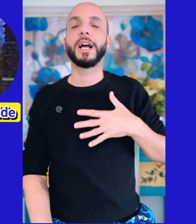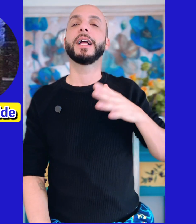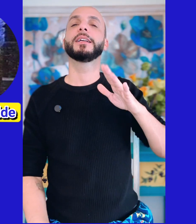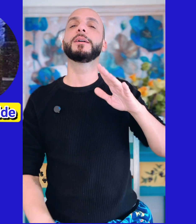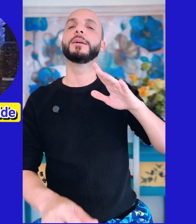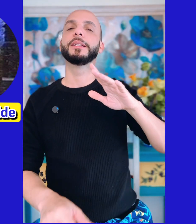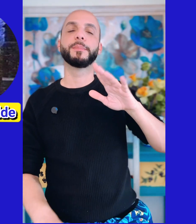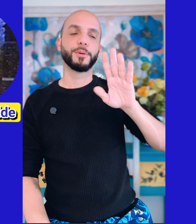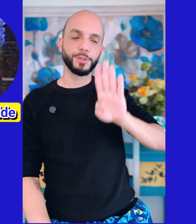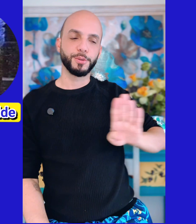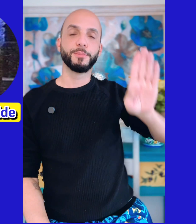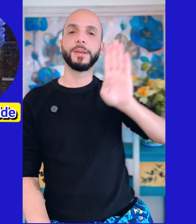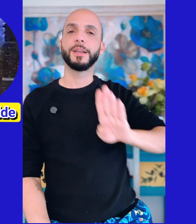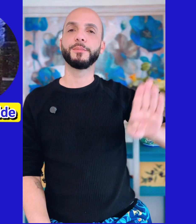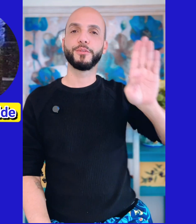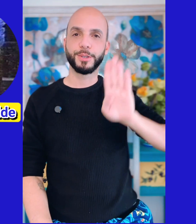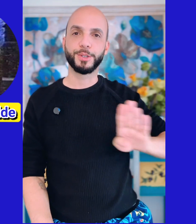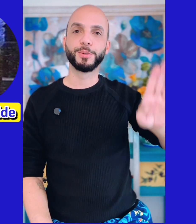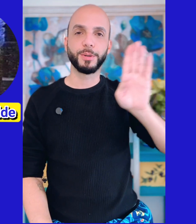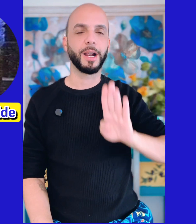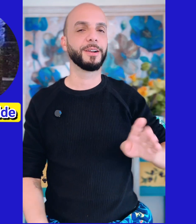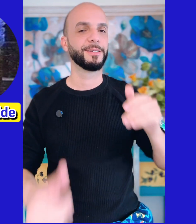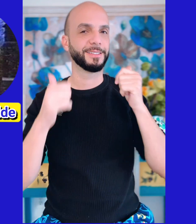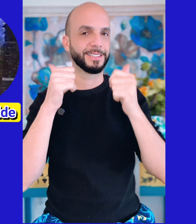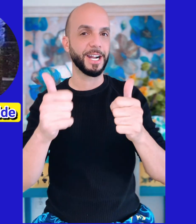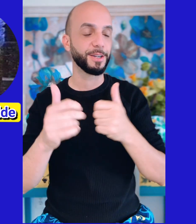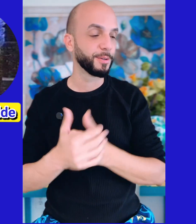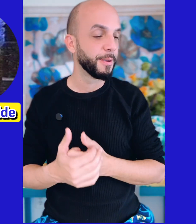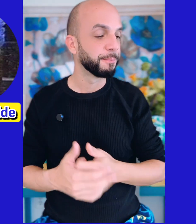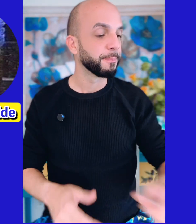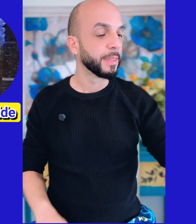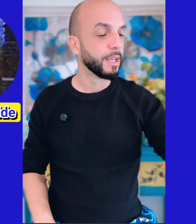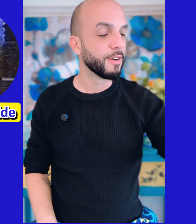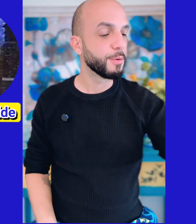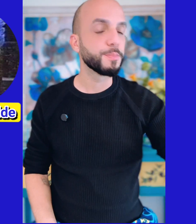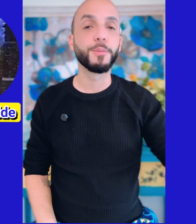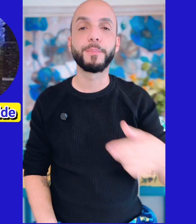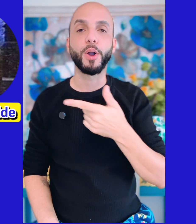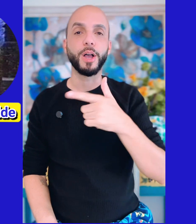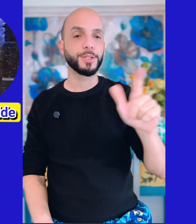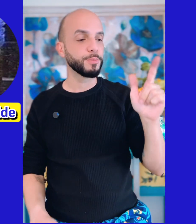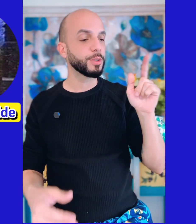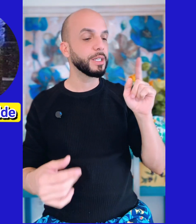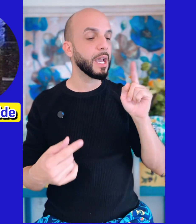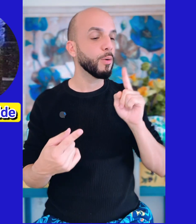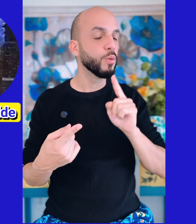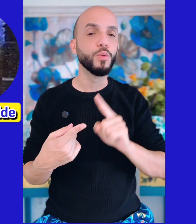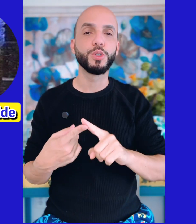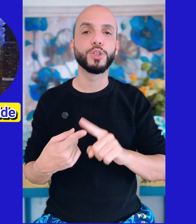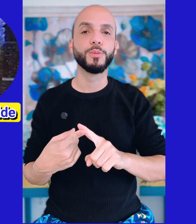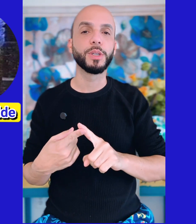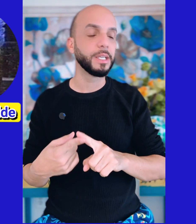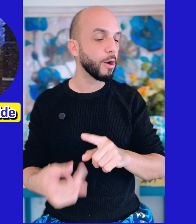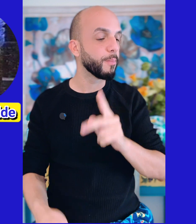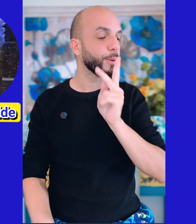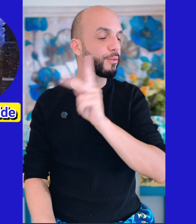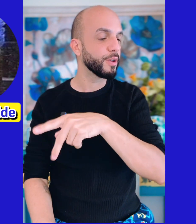Apaixonada. E depois o B, movimento circular, certo? Vamos para o próximo, que é o último, que é o